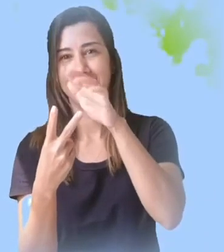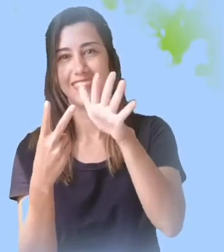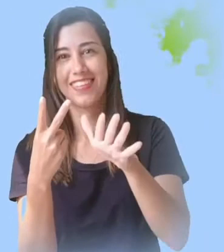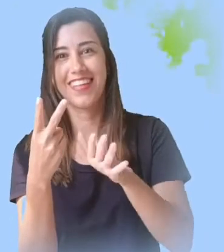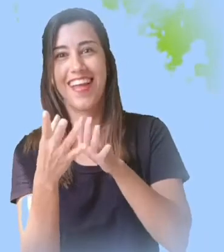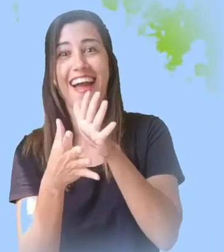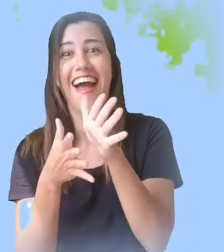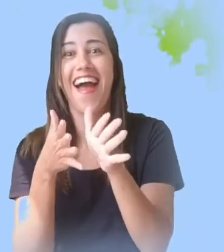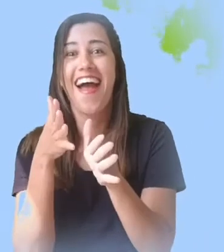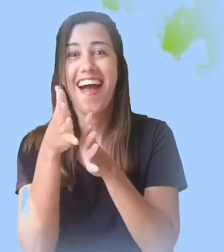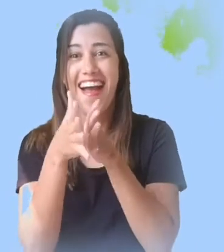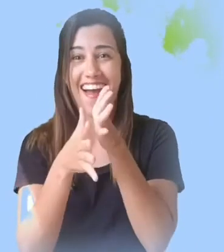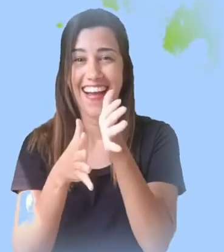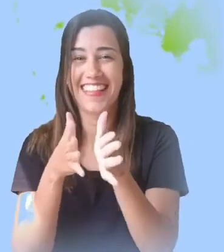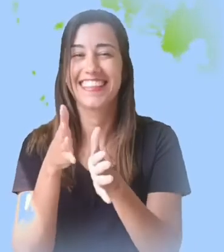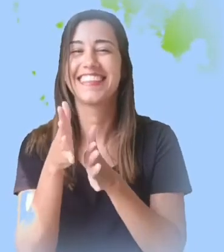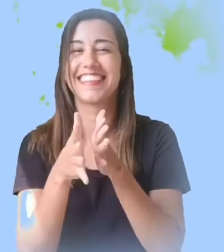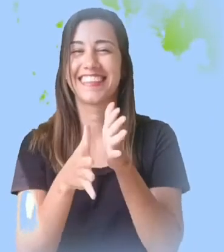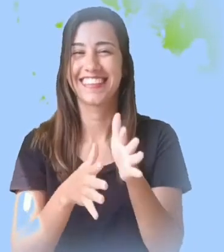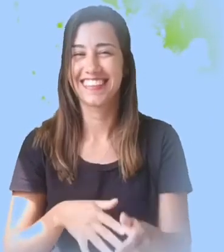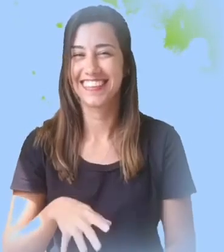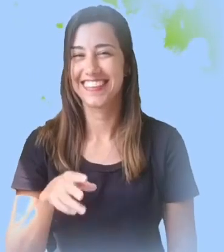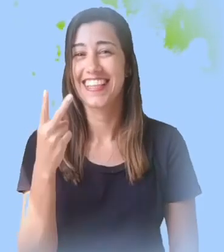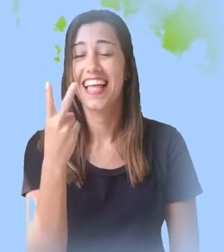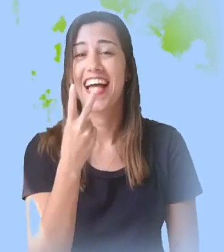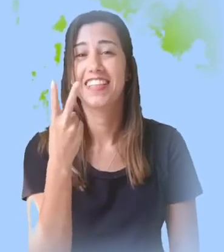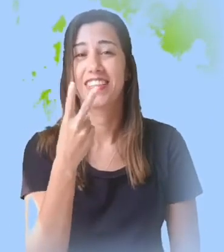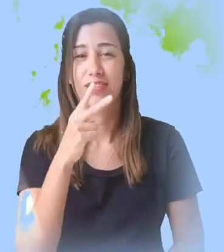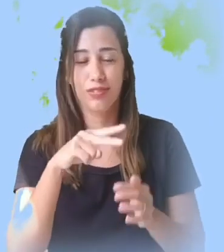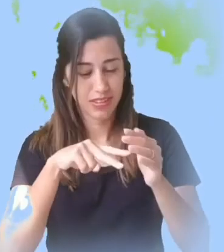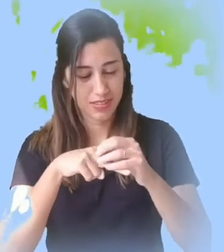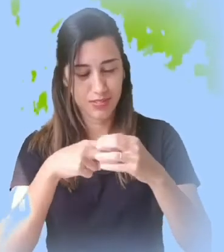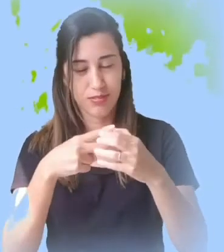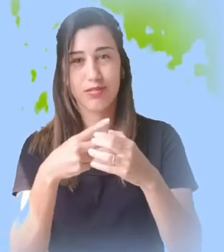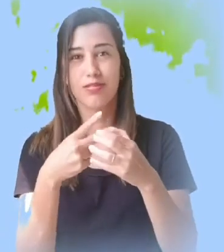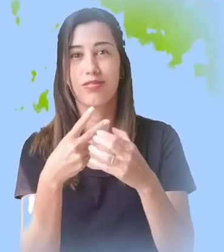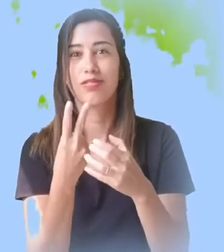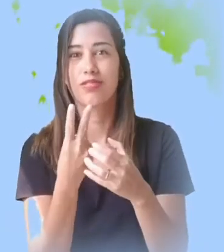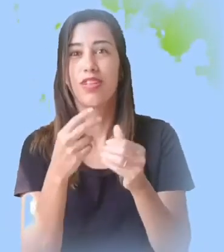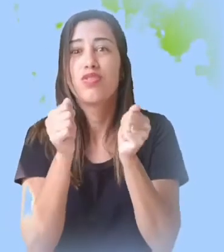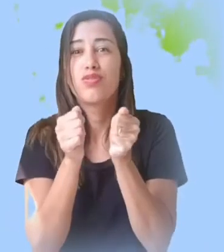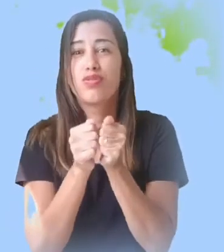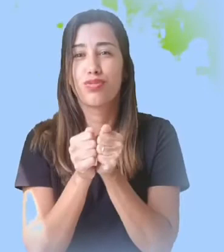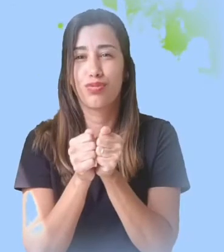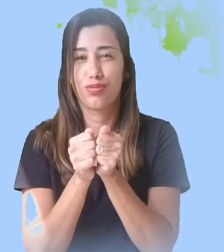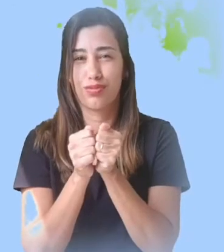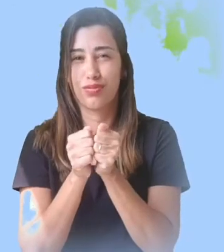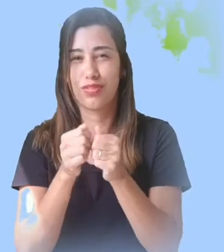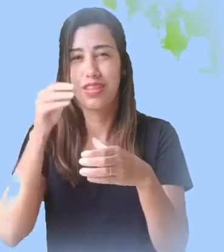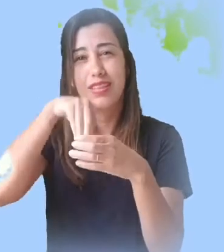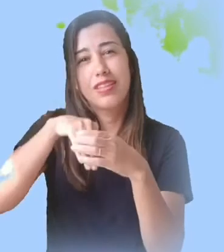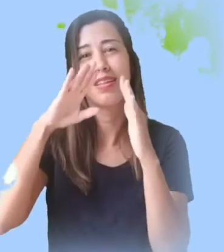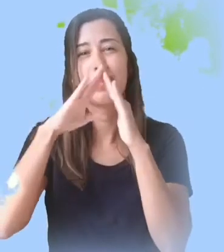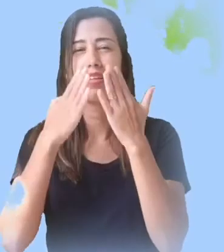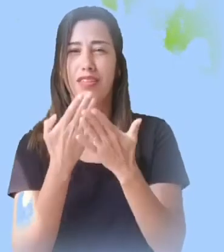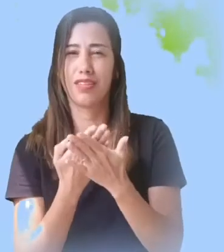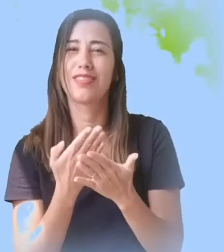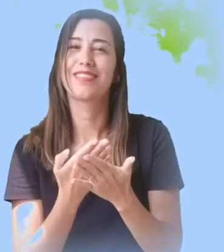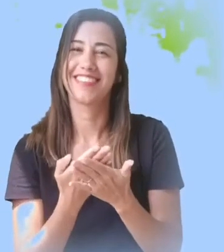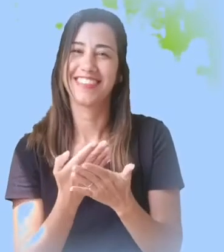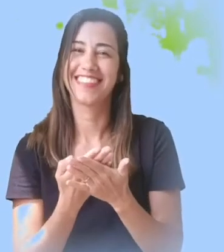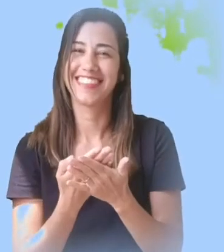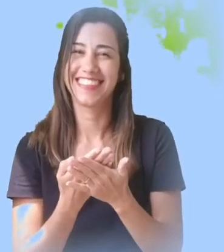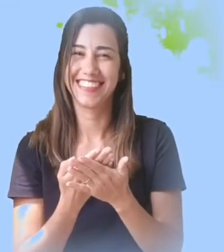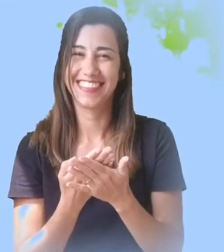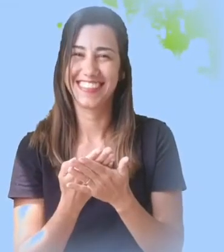é a portuguesa, e a língua de sinais. As duas juntas,